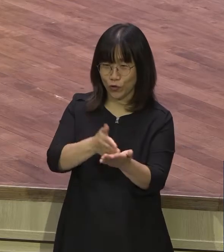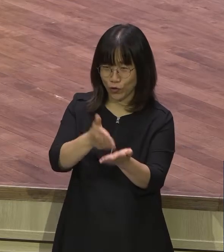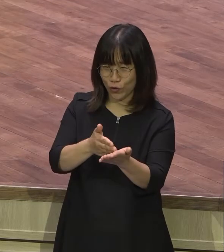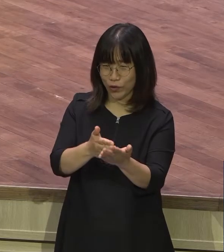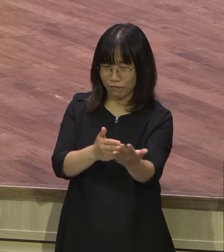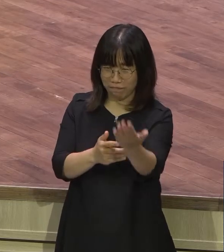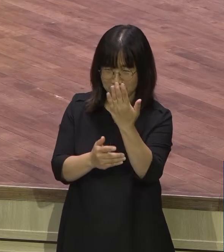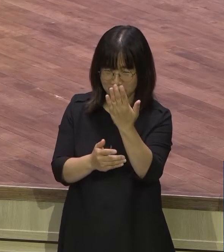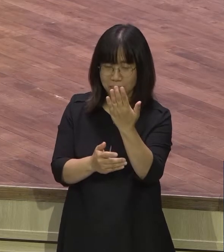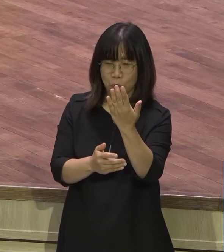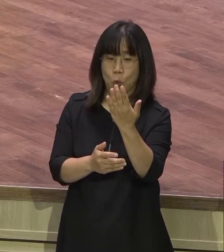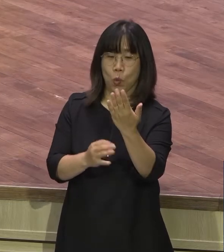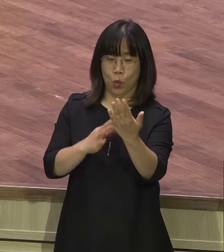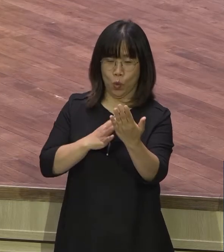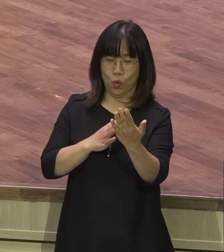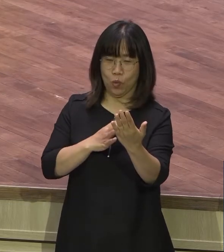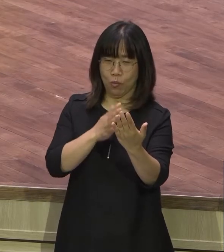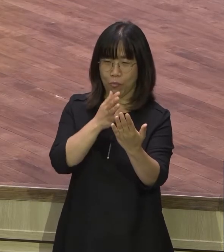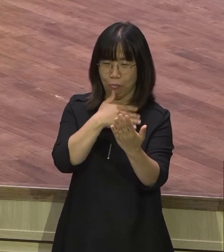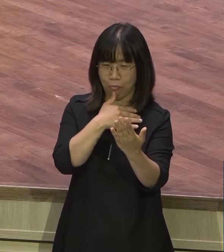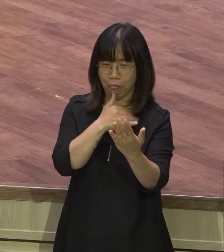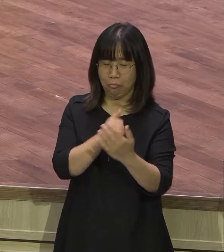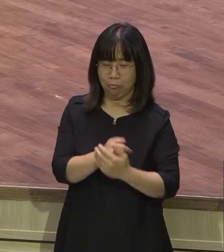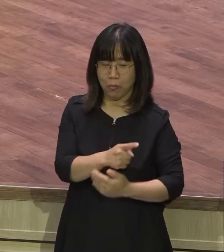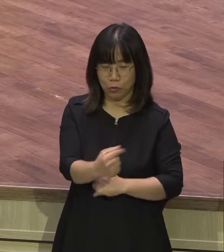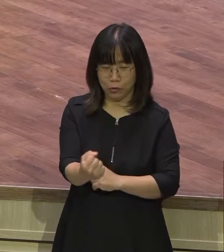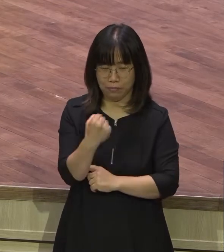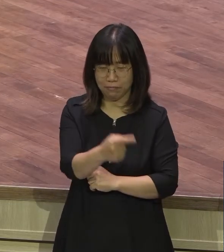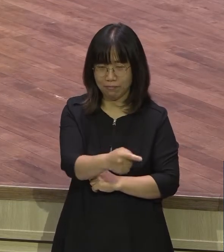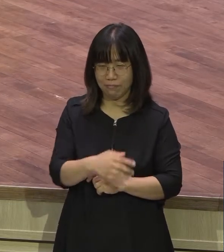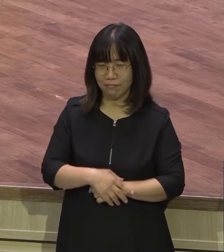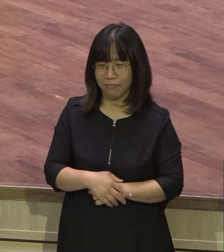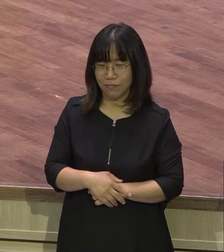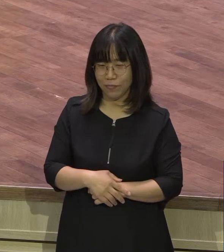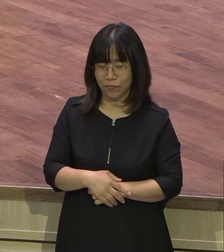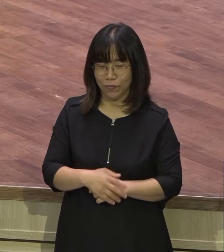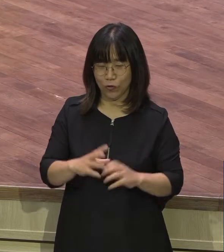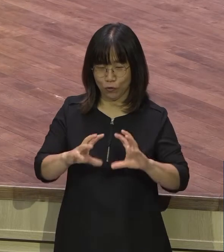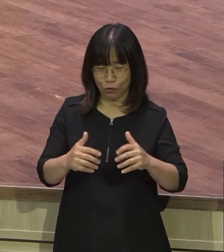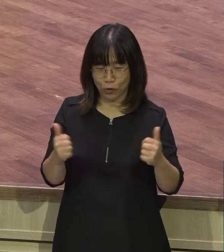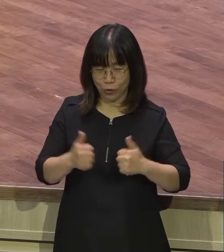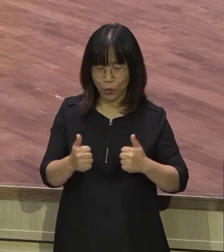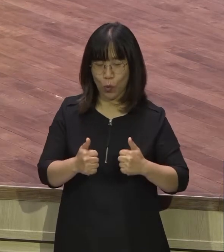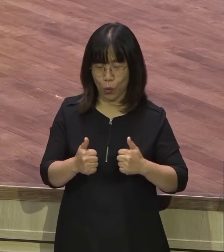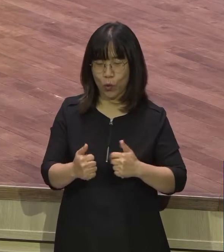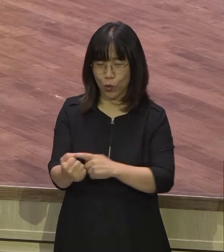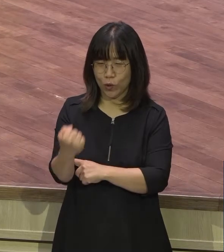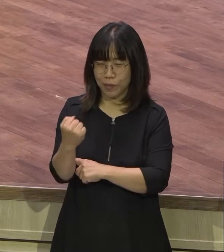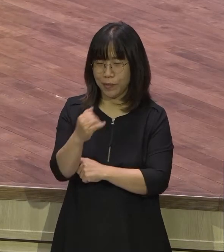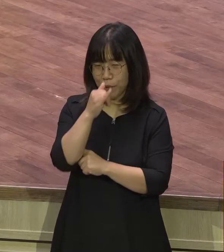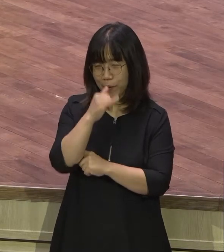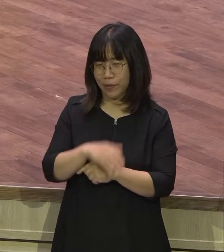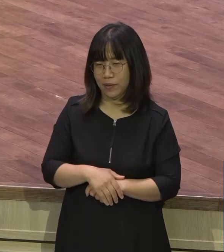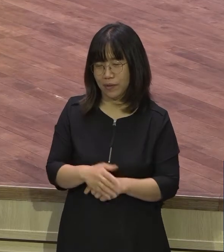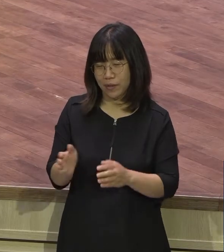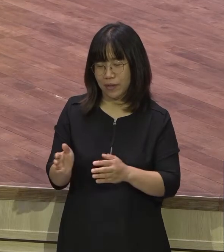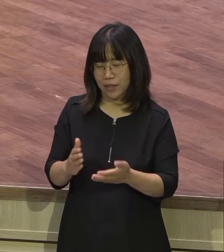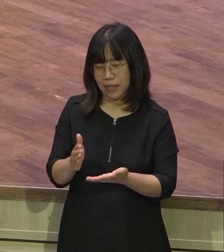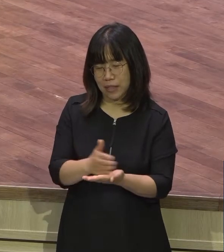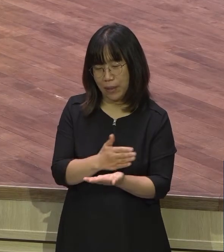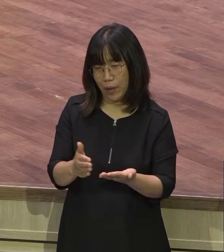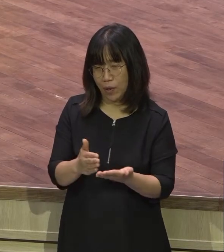아이고 내가 깜짝 놀라 힘있는 국회의원들이 있네 차별금이 통과하면 큰일 나거든요 동성애